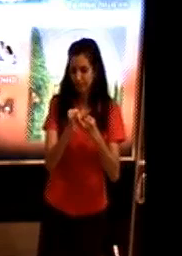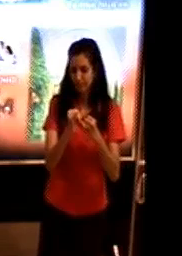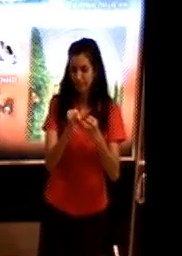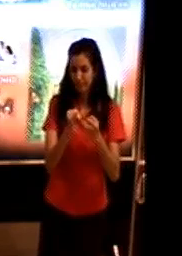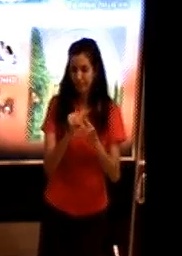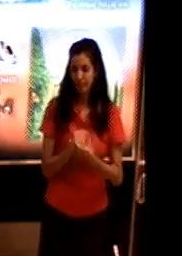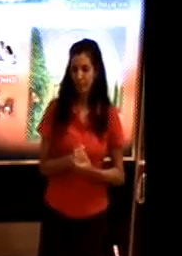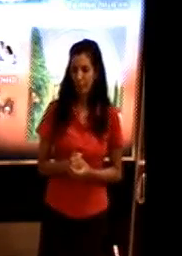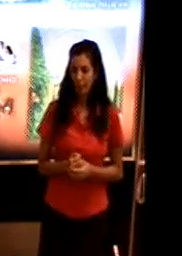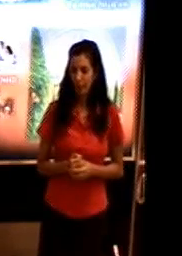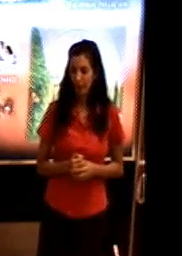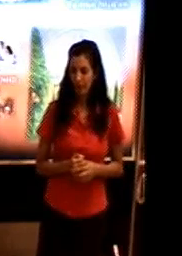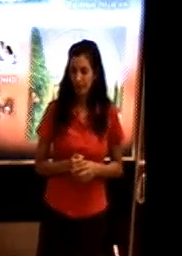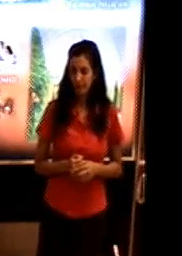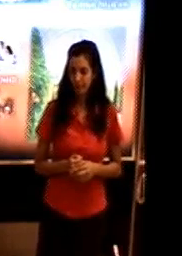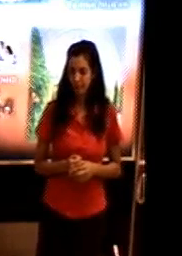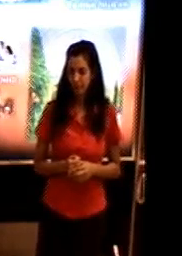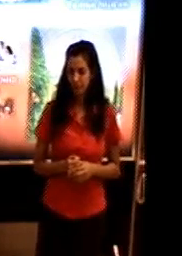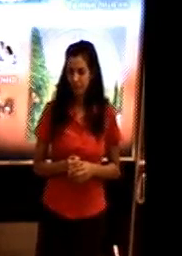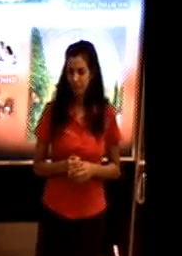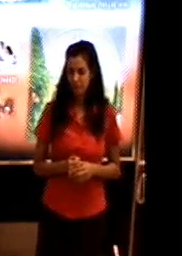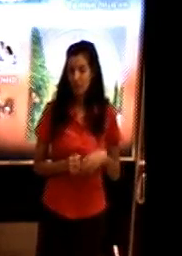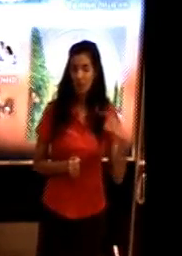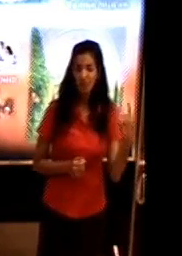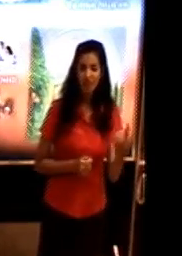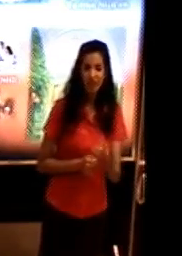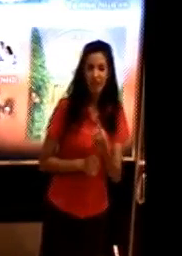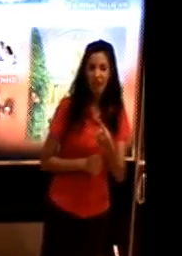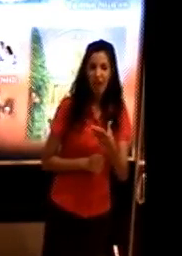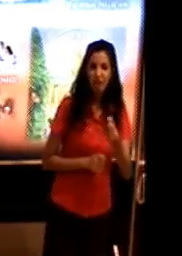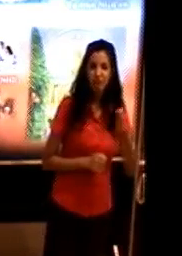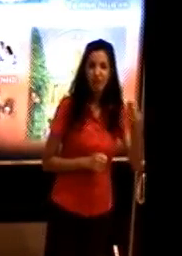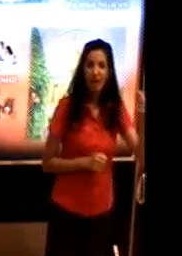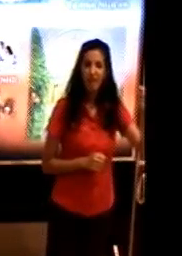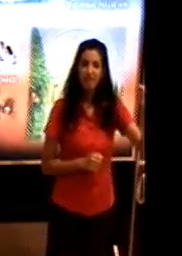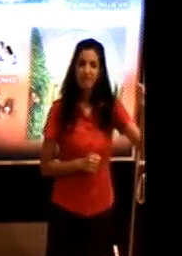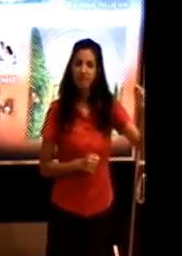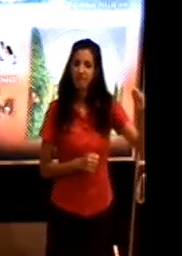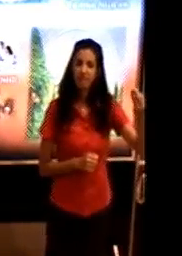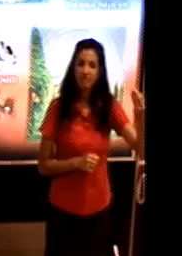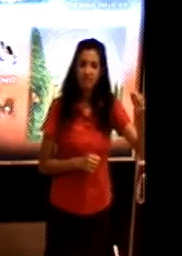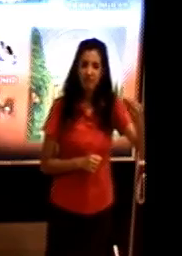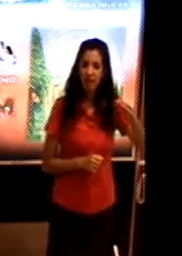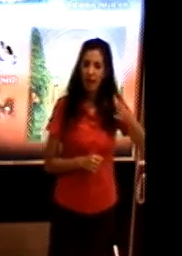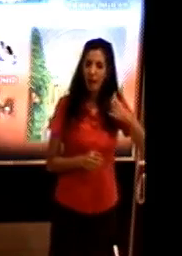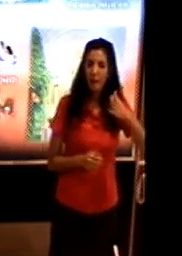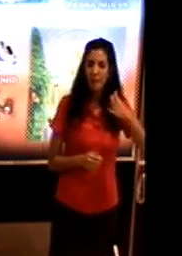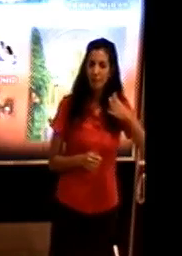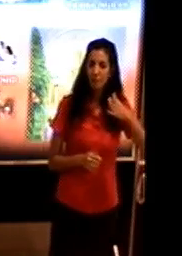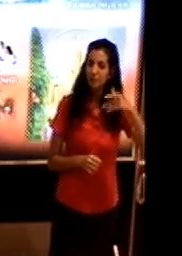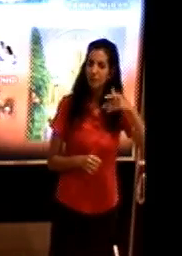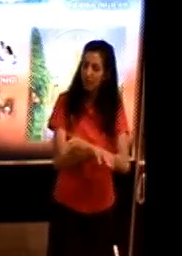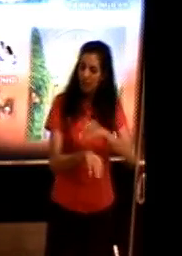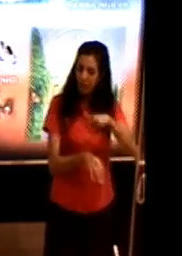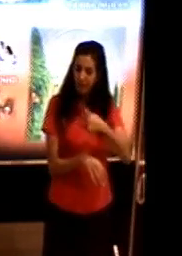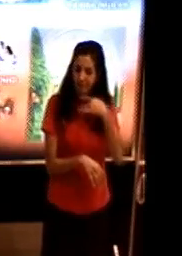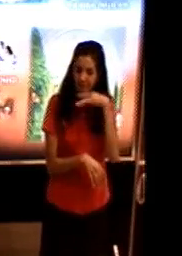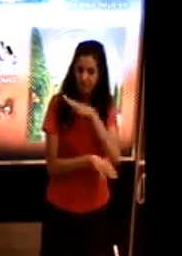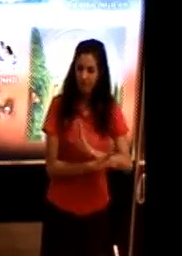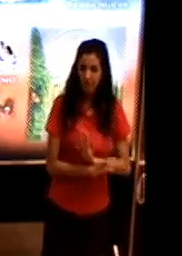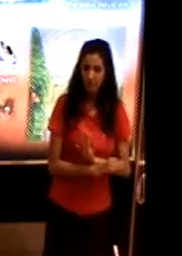veces nosotros no comprendemos esa realidad. ¿Cuánto debemos a nuestro poderoso